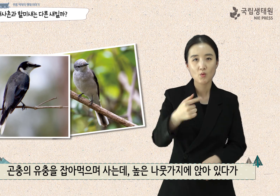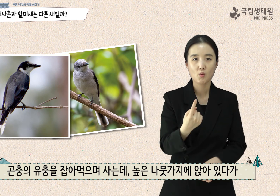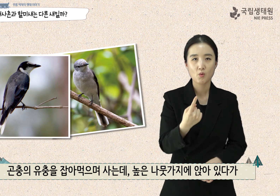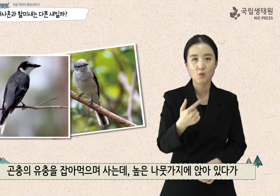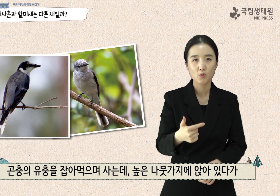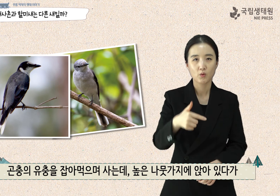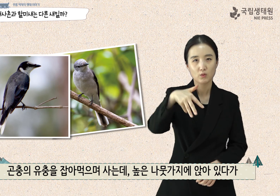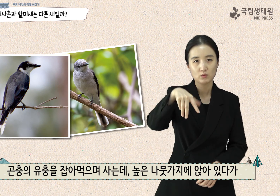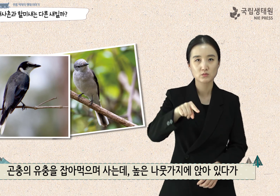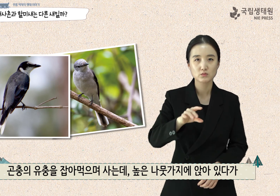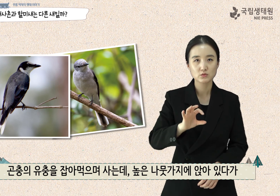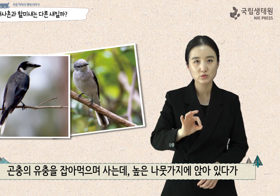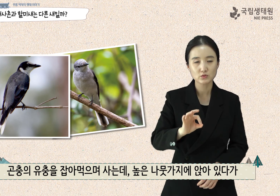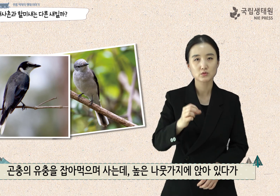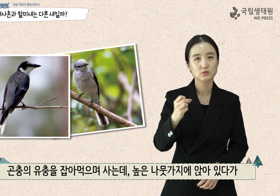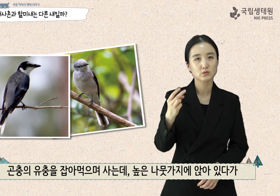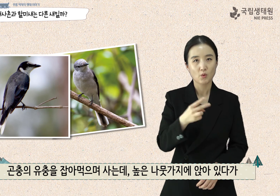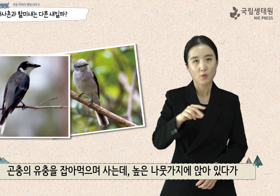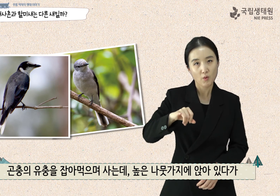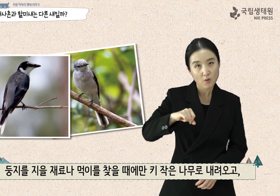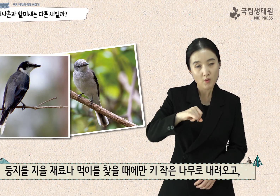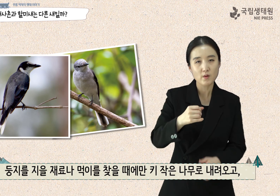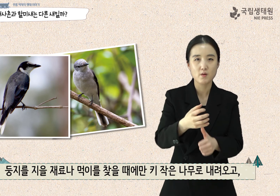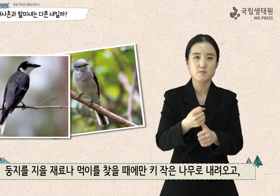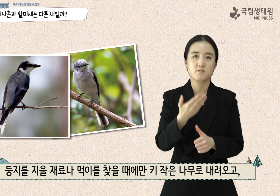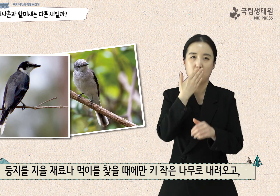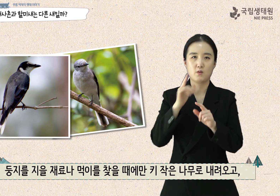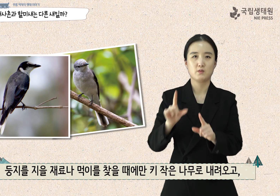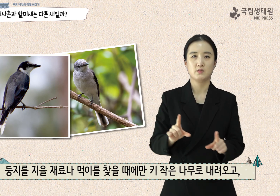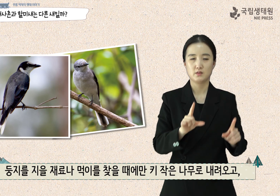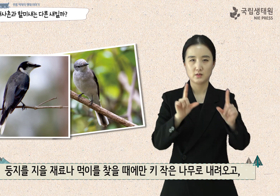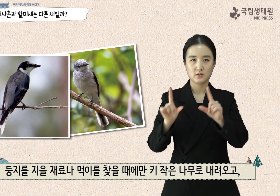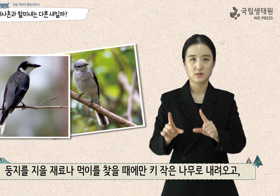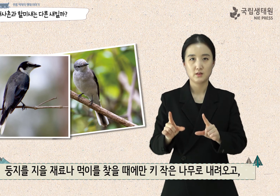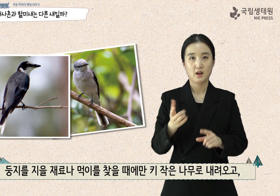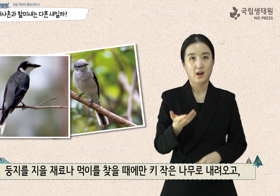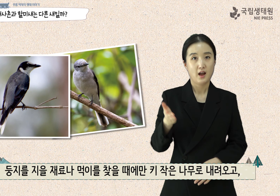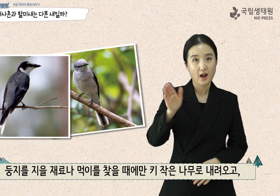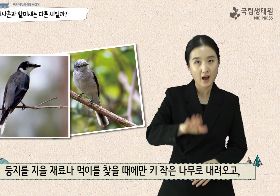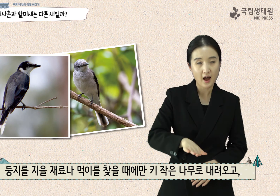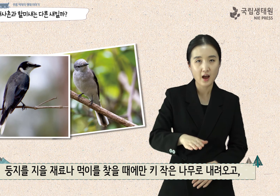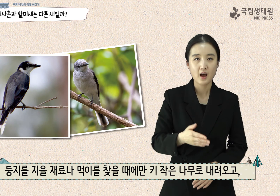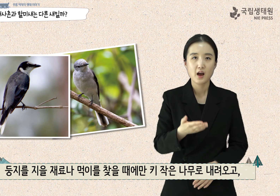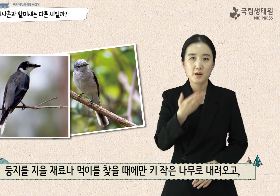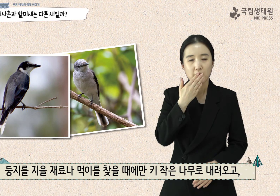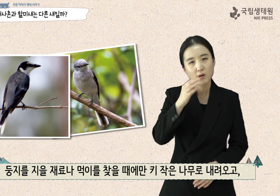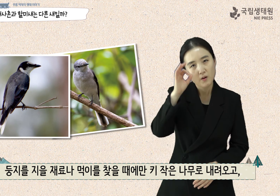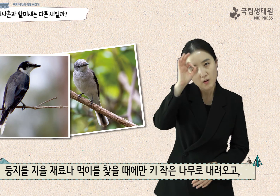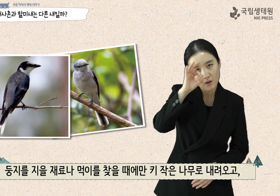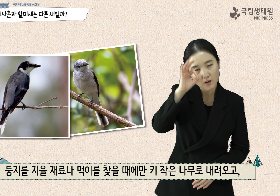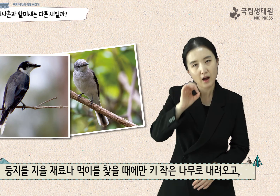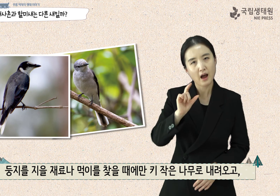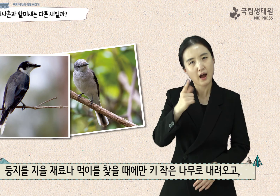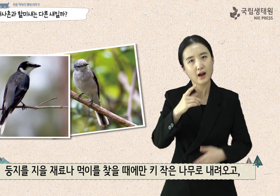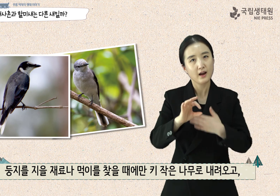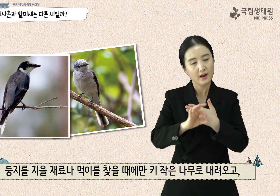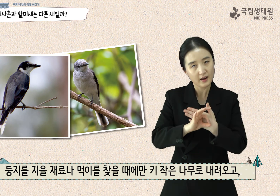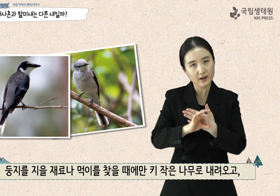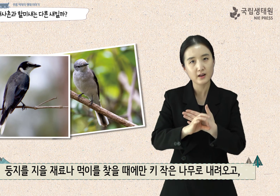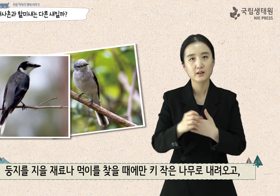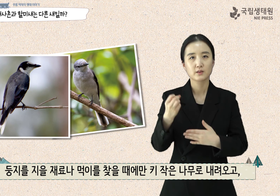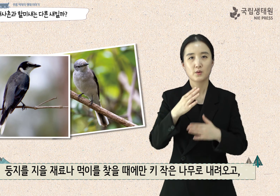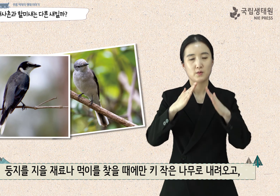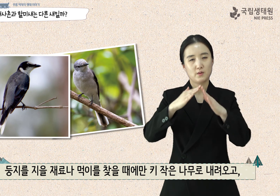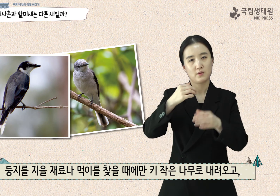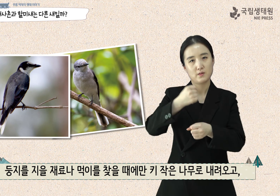높은 나무까지 앉아있다가 둥지를 지을 재료나 먹이를 찾을 때에만 키 작은